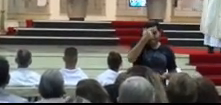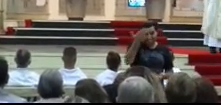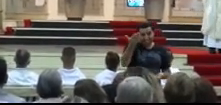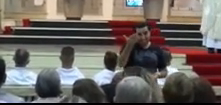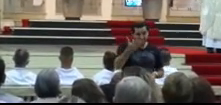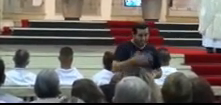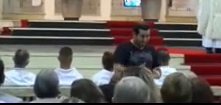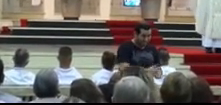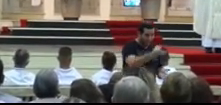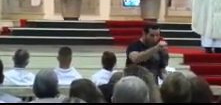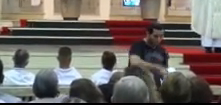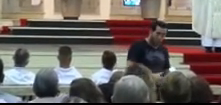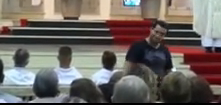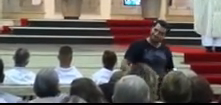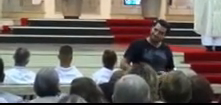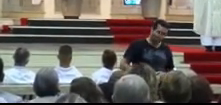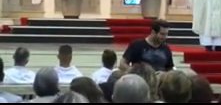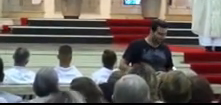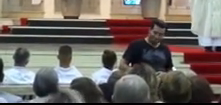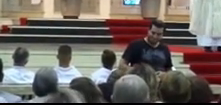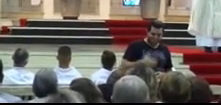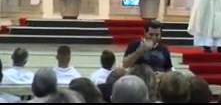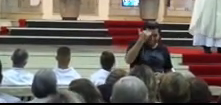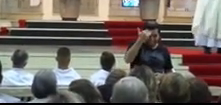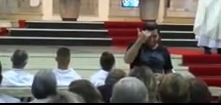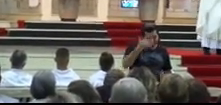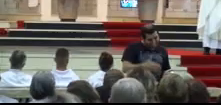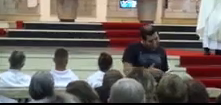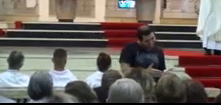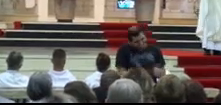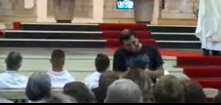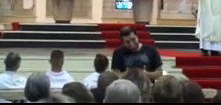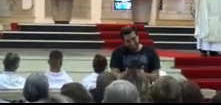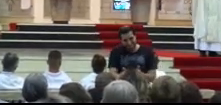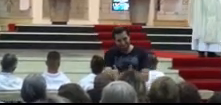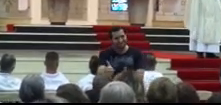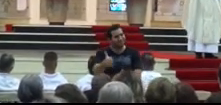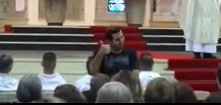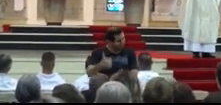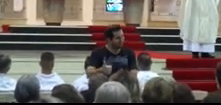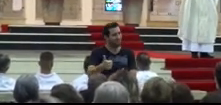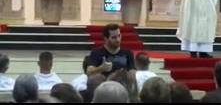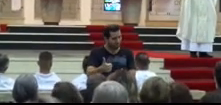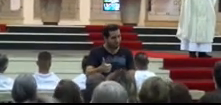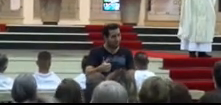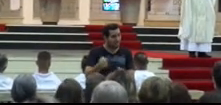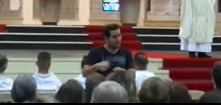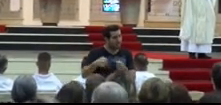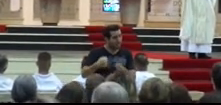Jesus fez o que precisava fazer. A outra parte é com cada um de nós.